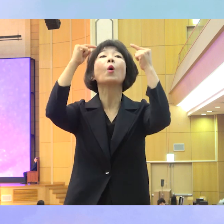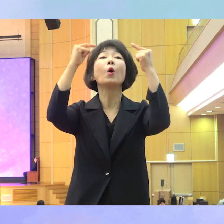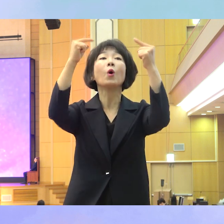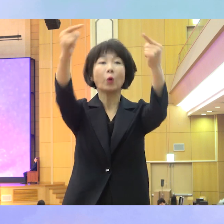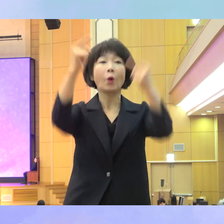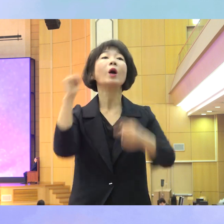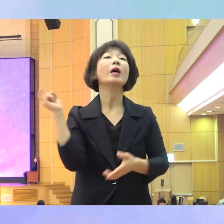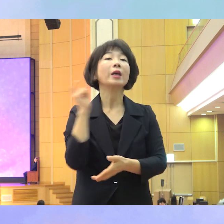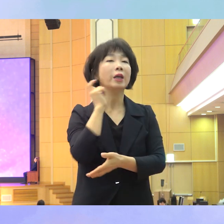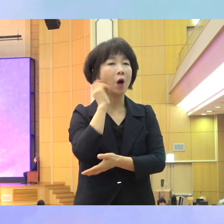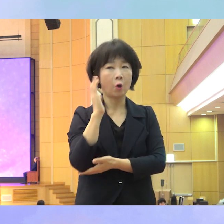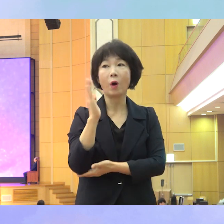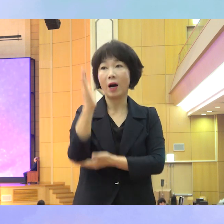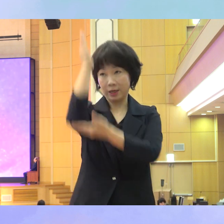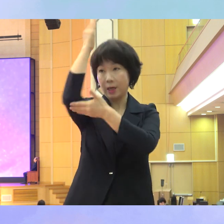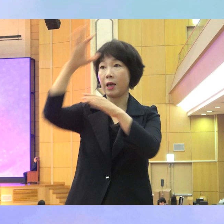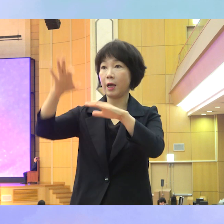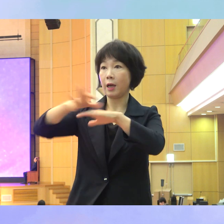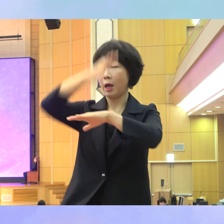들어가시도록,